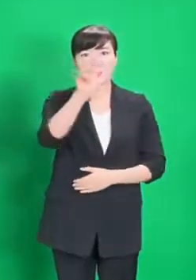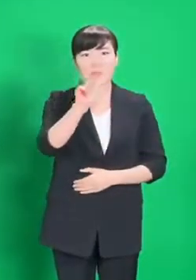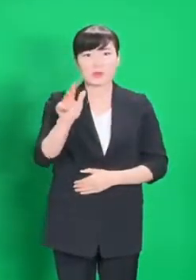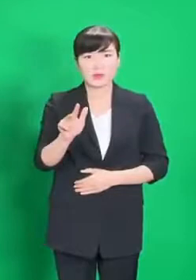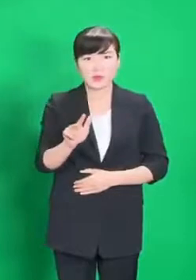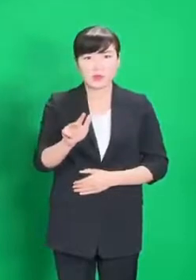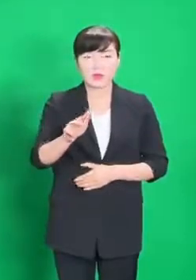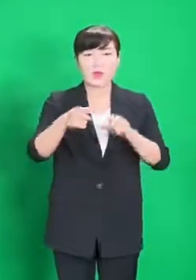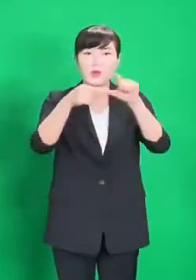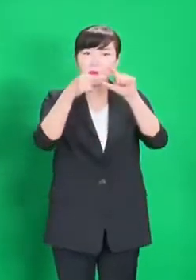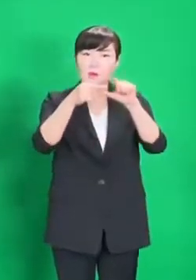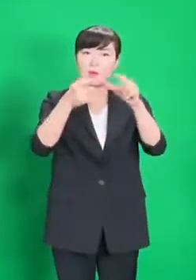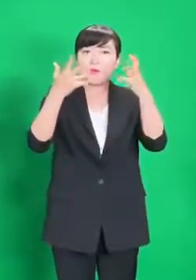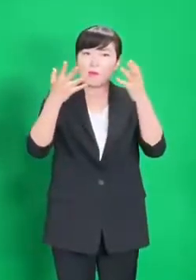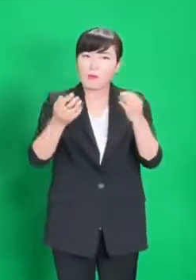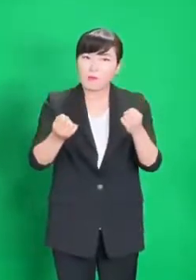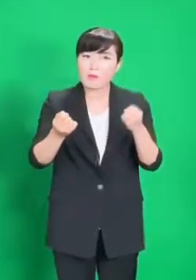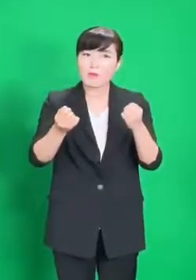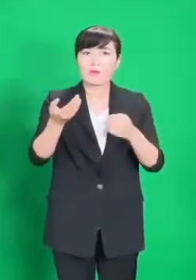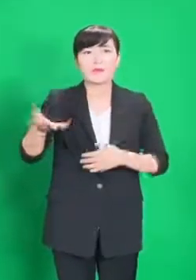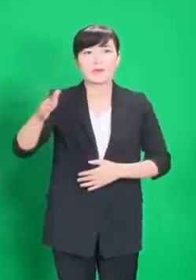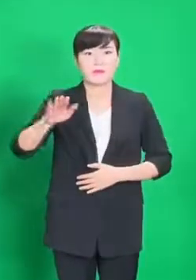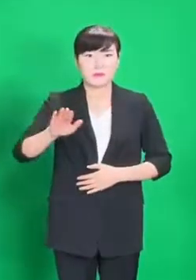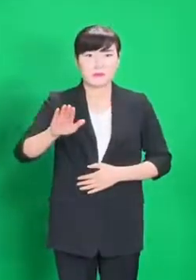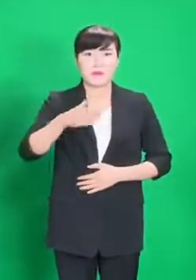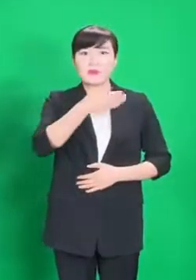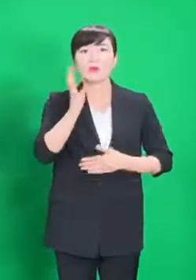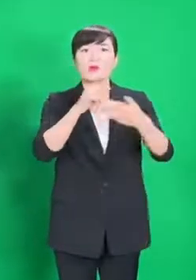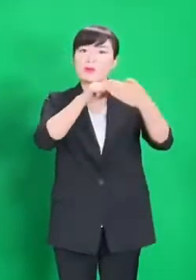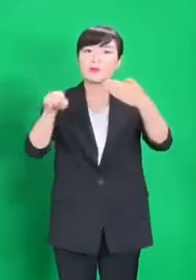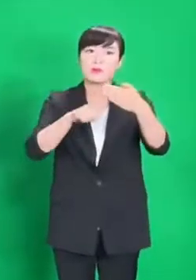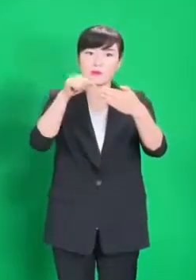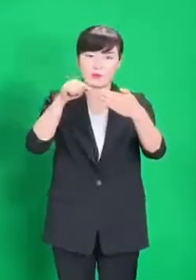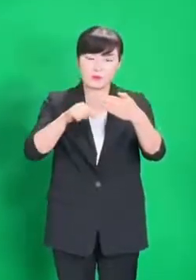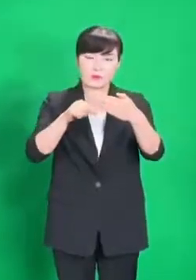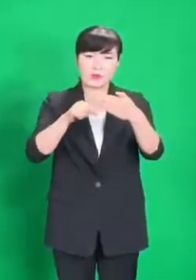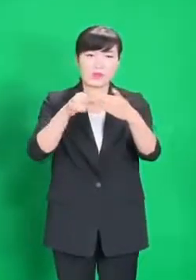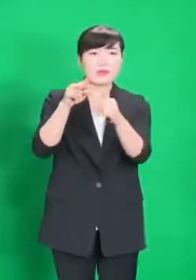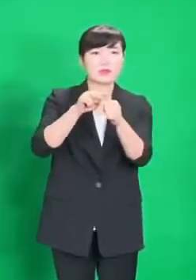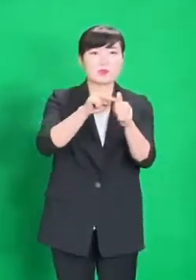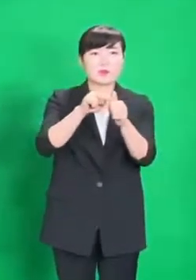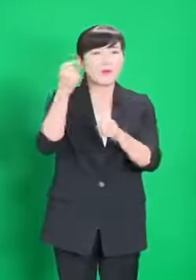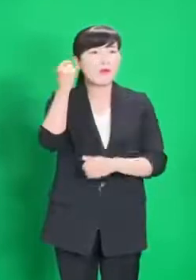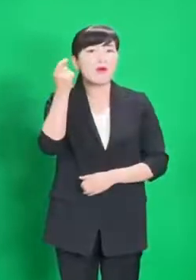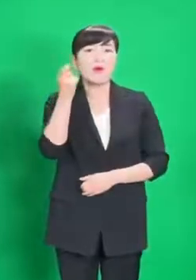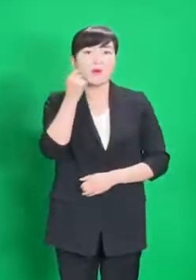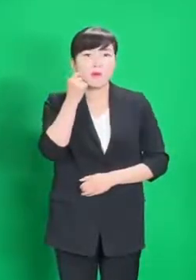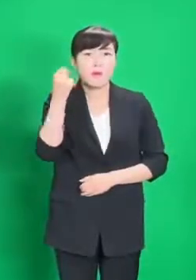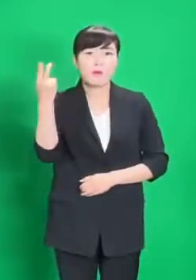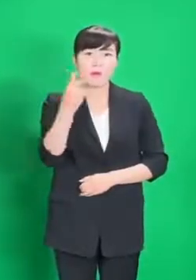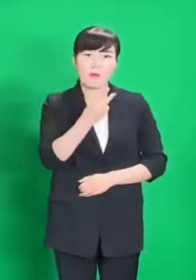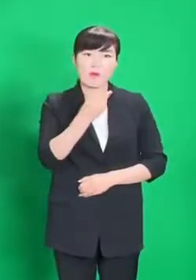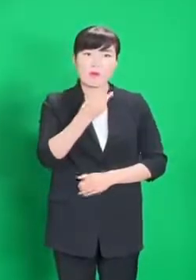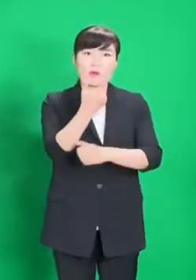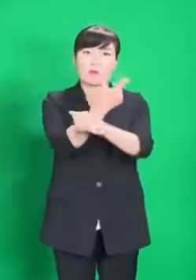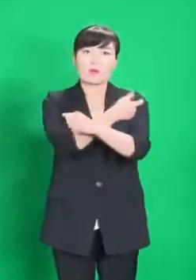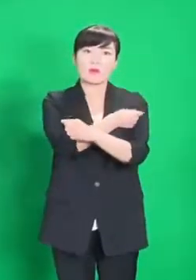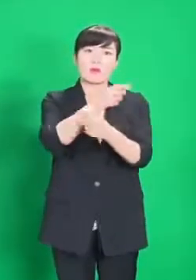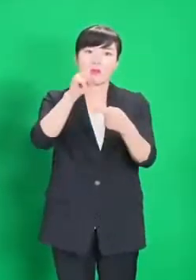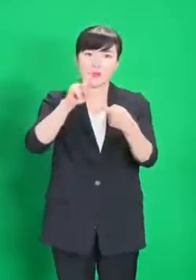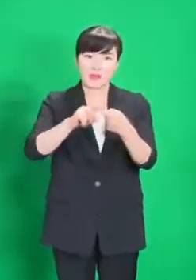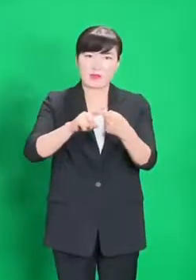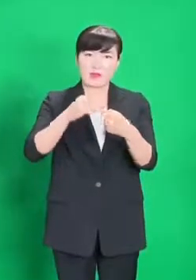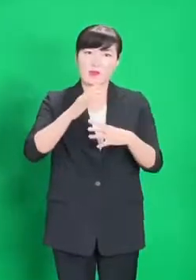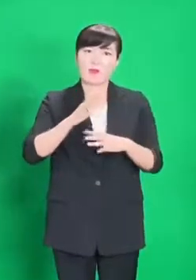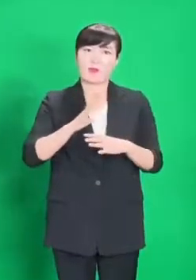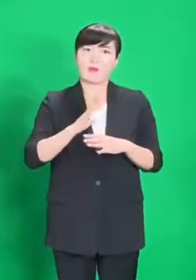대비 높은 편이긴 하지만 어르신 중에 정보를 몰라서 또는